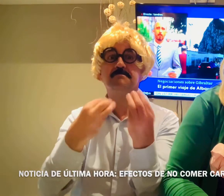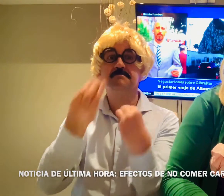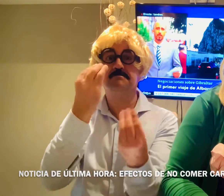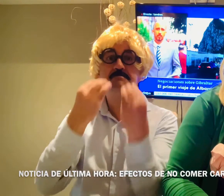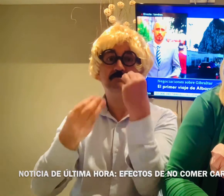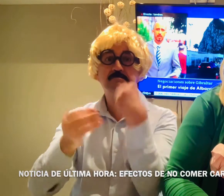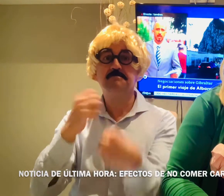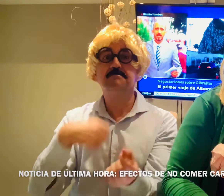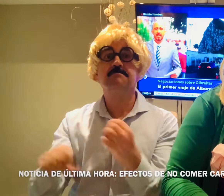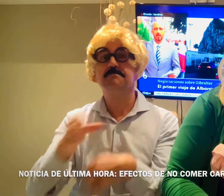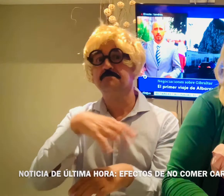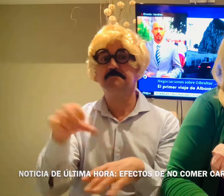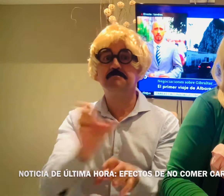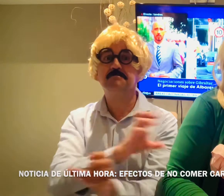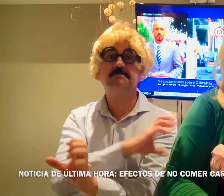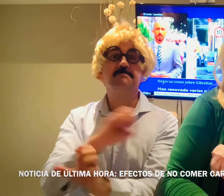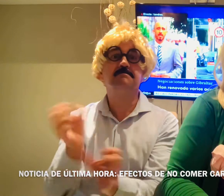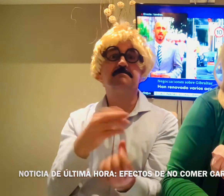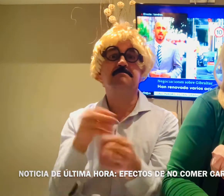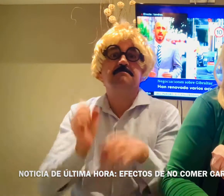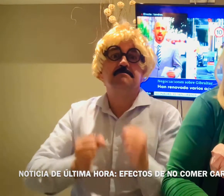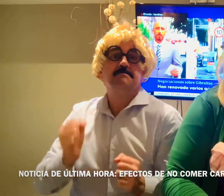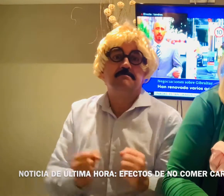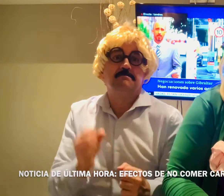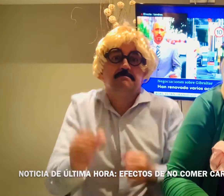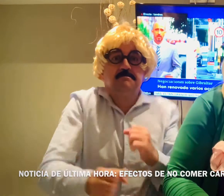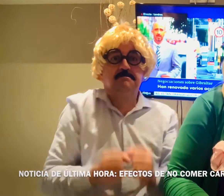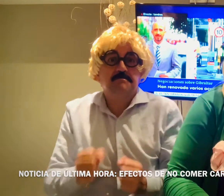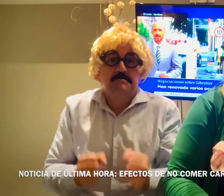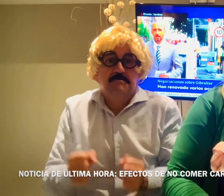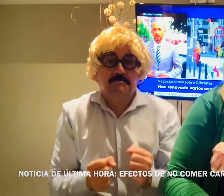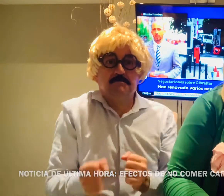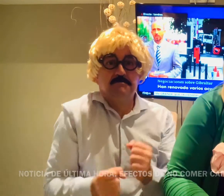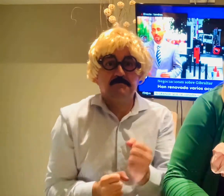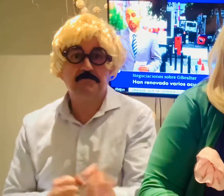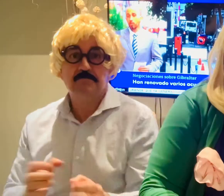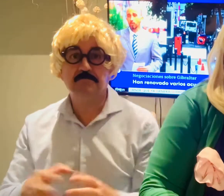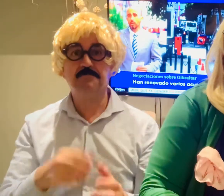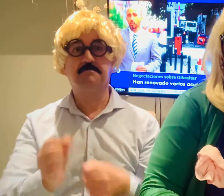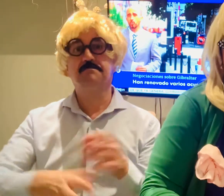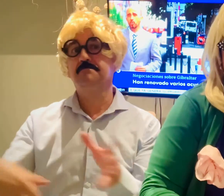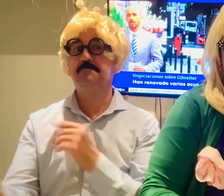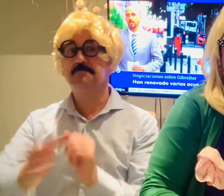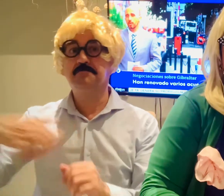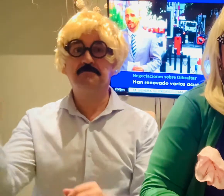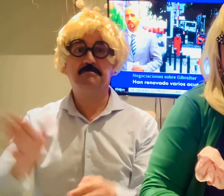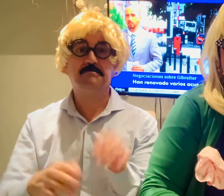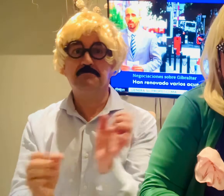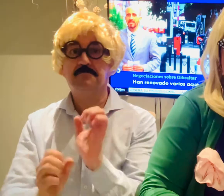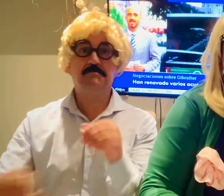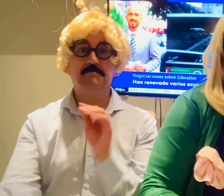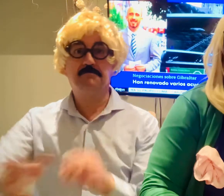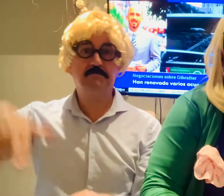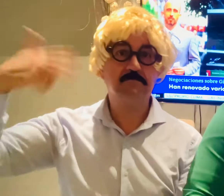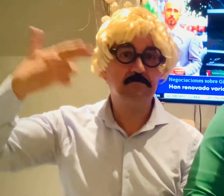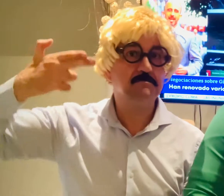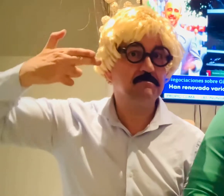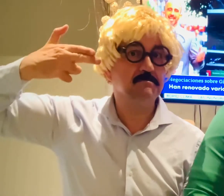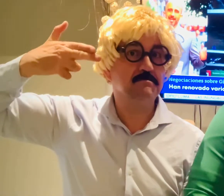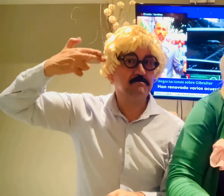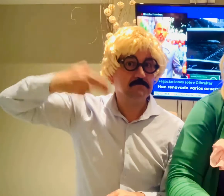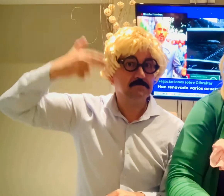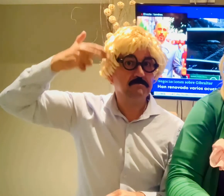carbohidratos ni azúcares y haciendo mucho ejercicio, en una semana habréis perdido el 49% de las ganas de vivir.